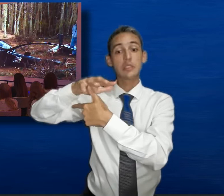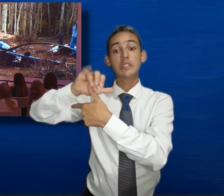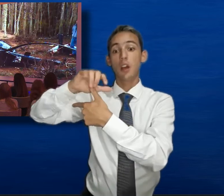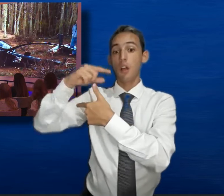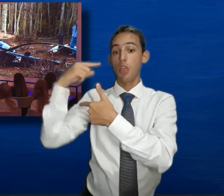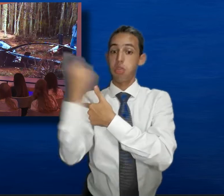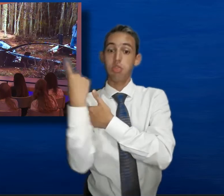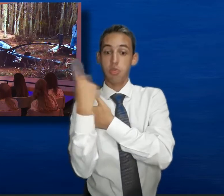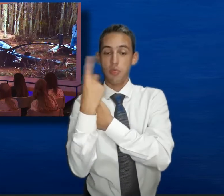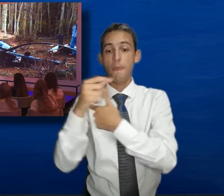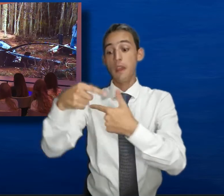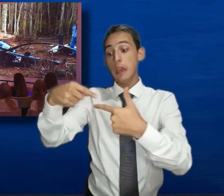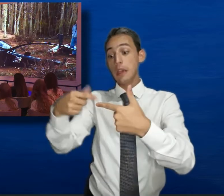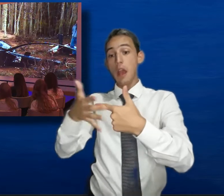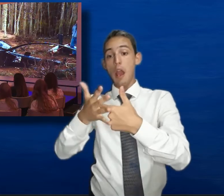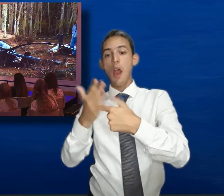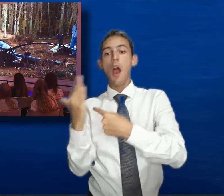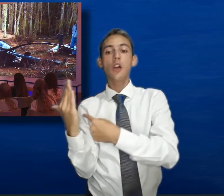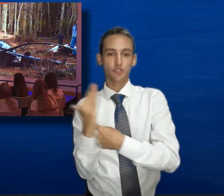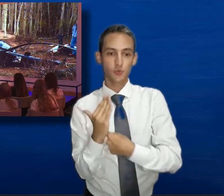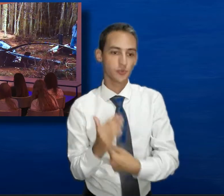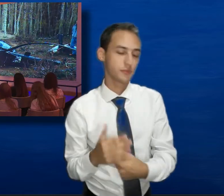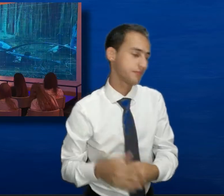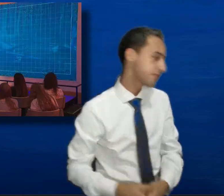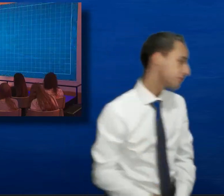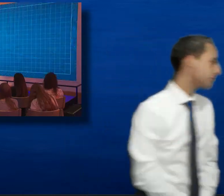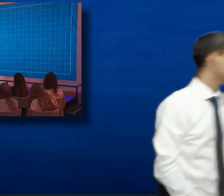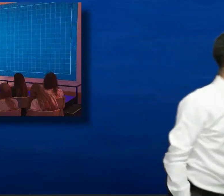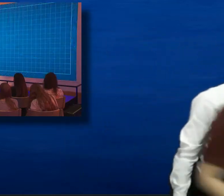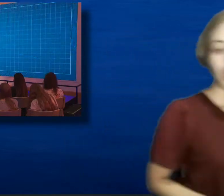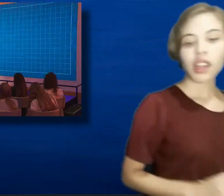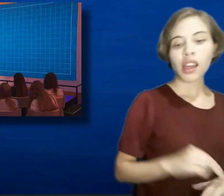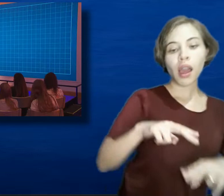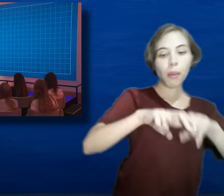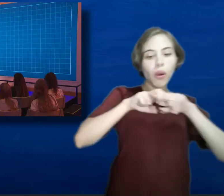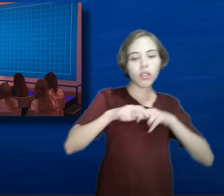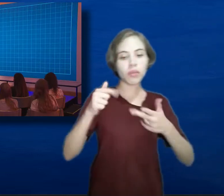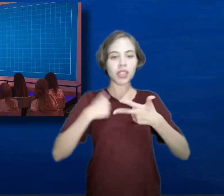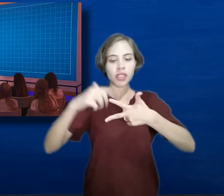compensado de alguma forma. Caso contrário, o helicóptero vai girar fora de controle.